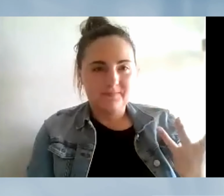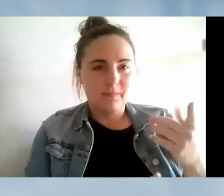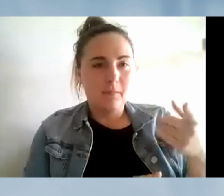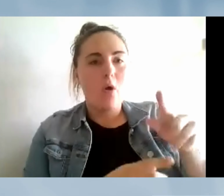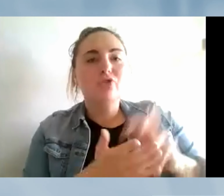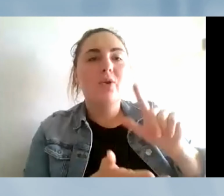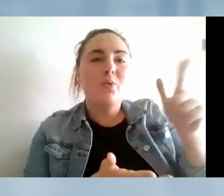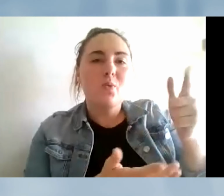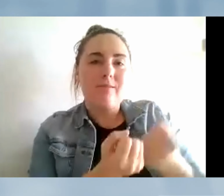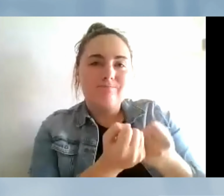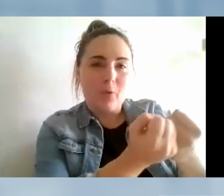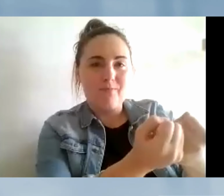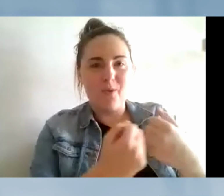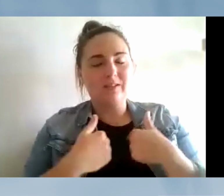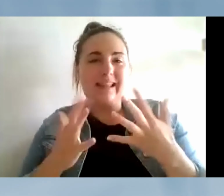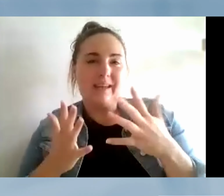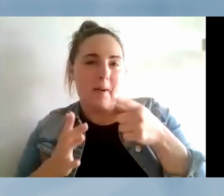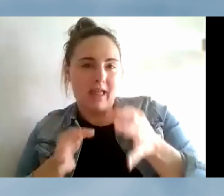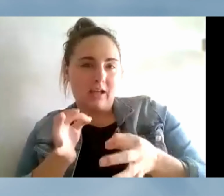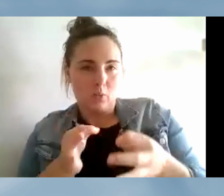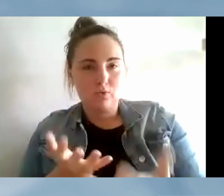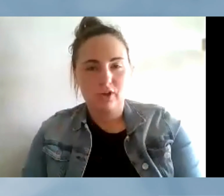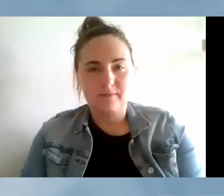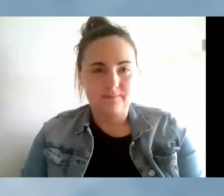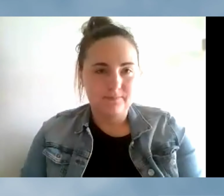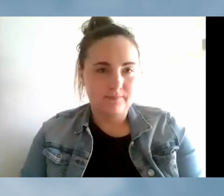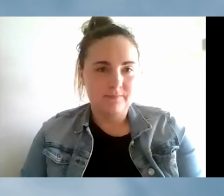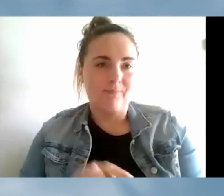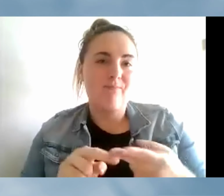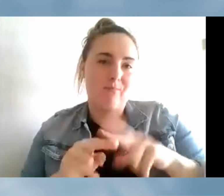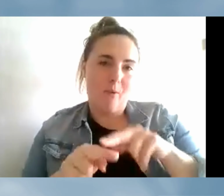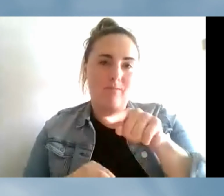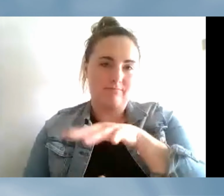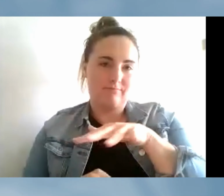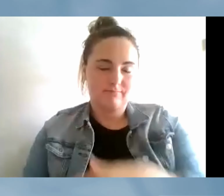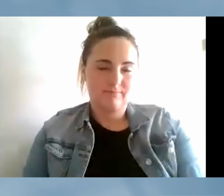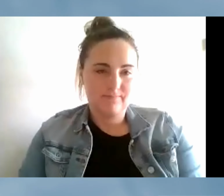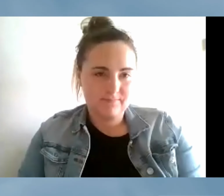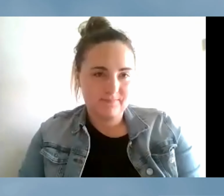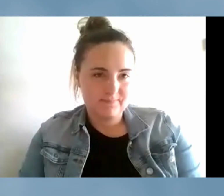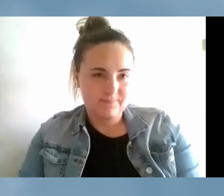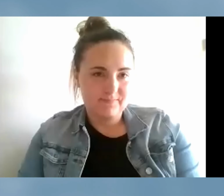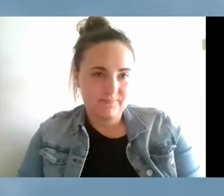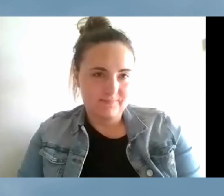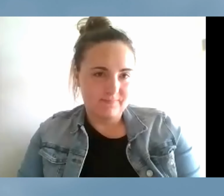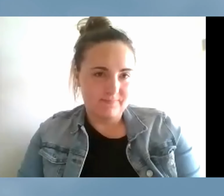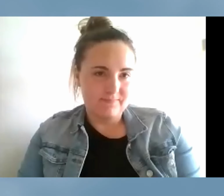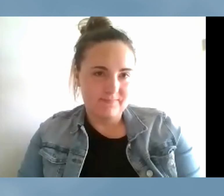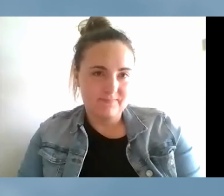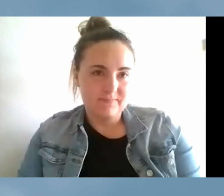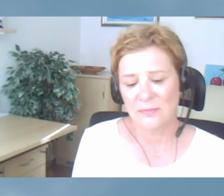Tudi slušni aparat bi bil lahko, ko sprejem zvoka, ampak to pri meni žal ni uporabno in koristno.